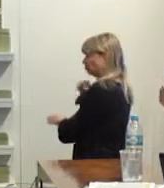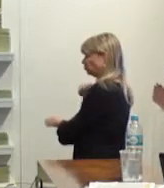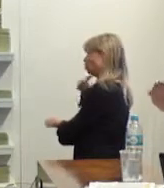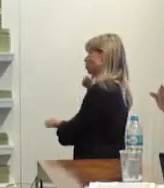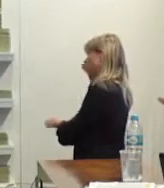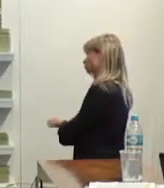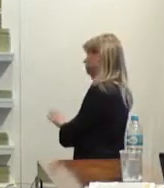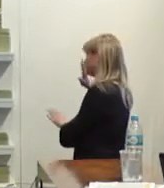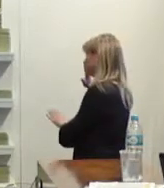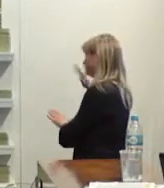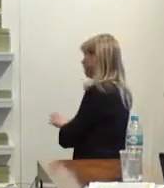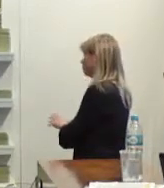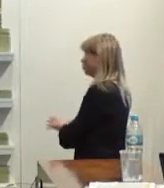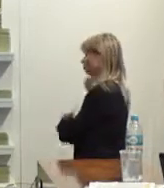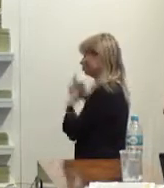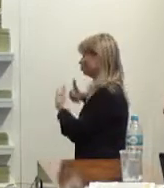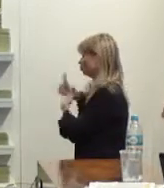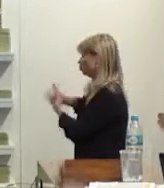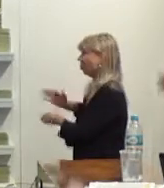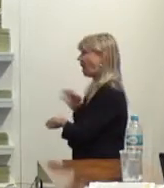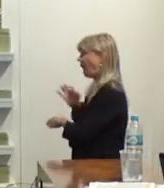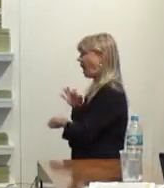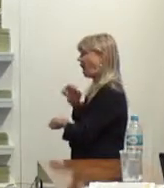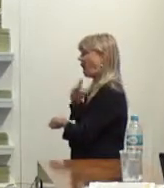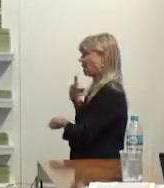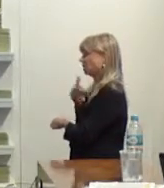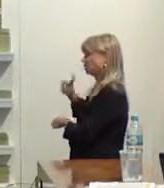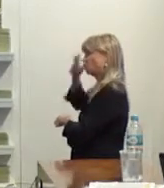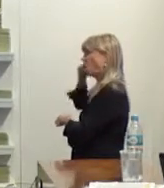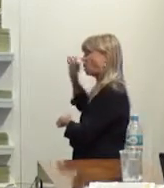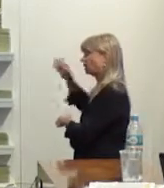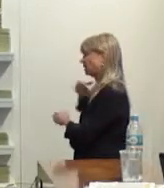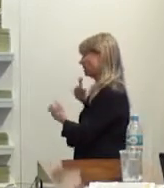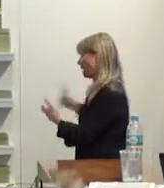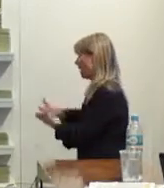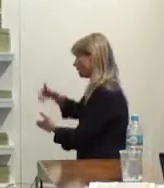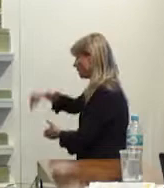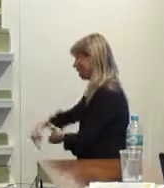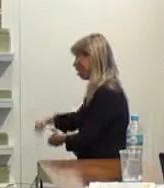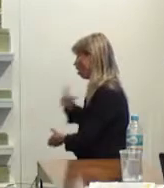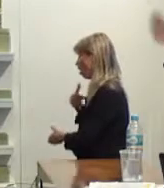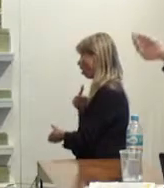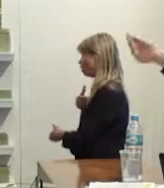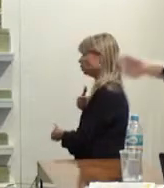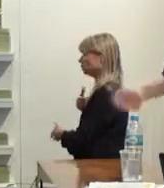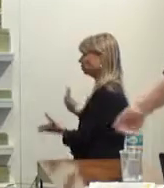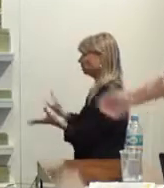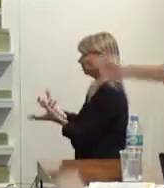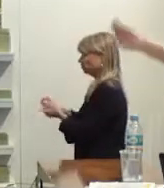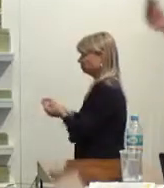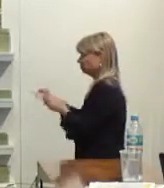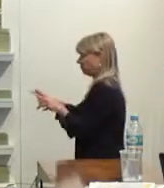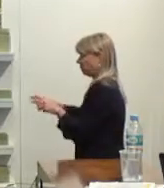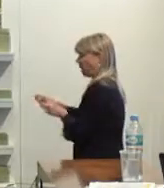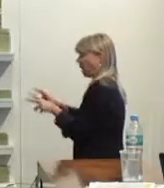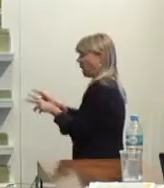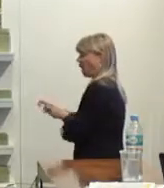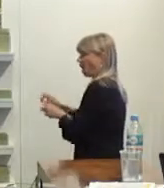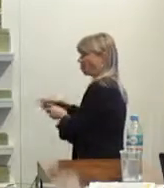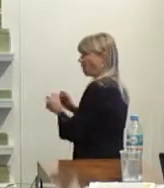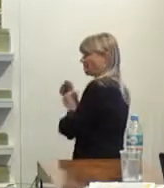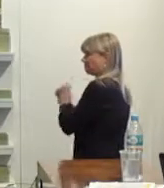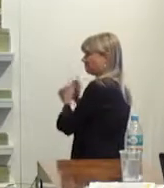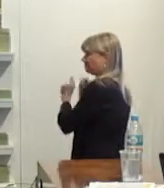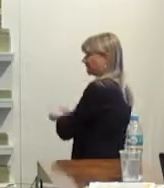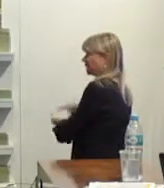todos estos años, de la década del 90 hasta ahora, se ha venido beneficiando con tarifas que no tienen